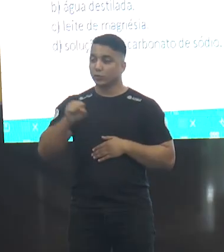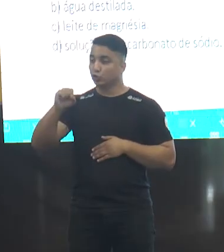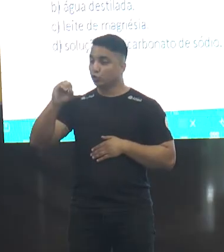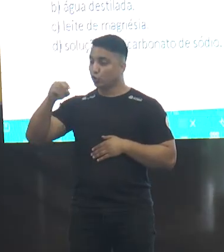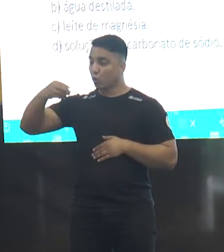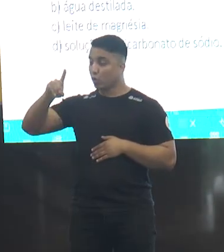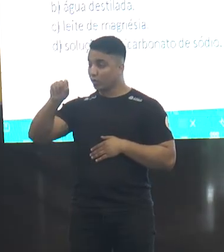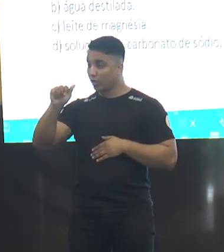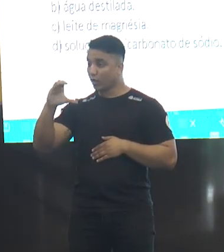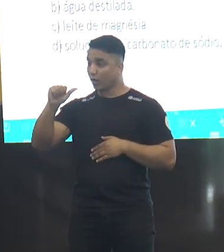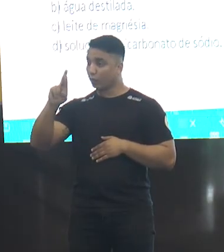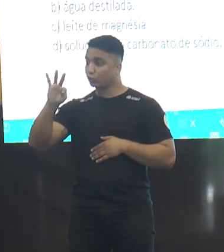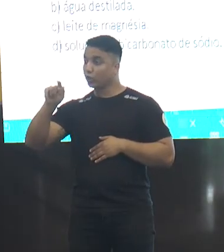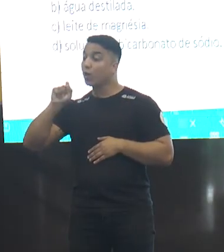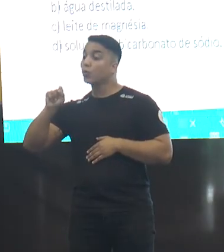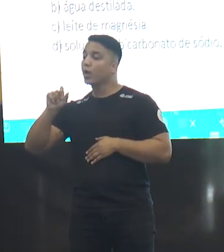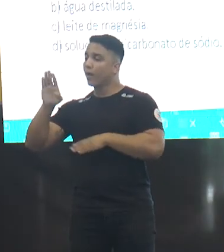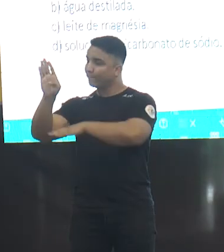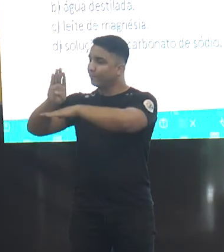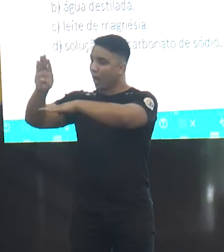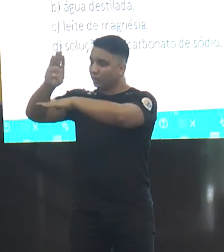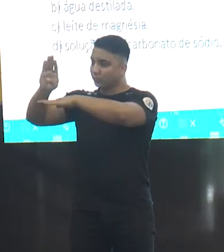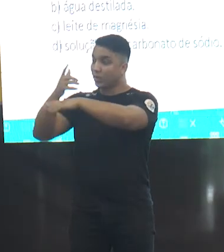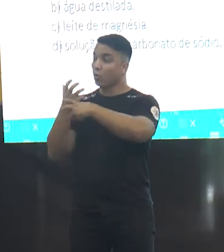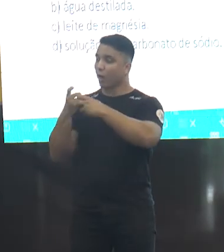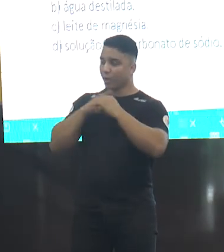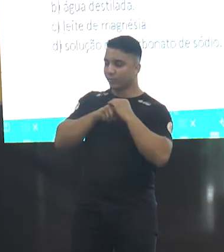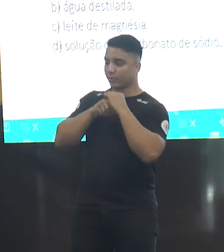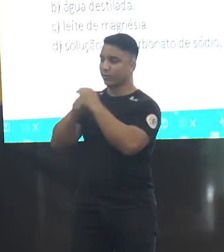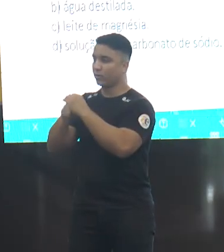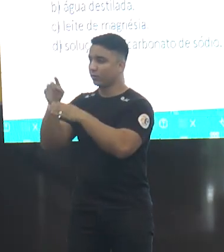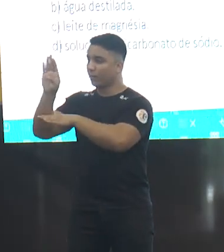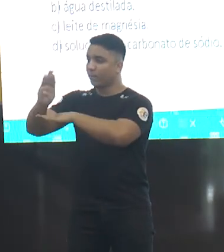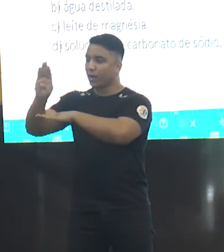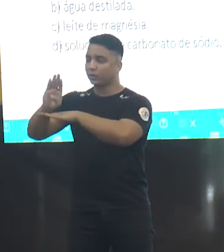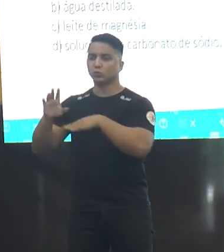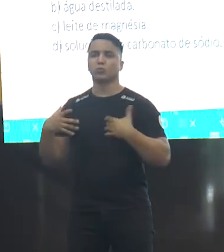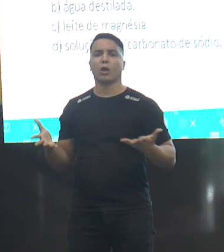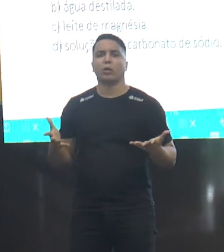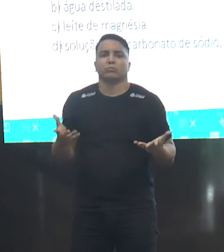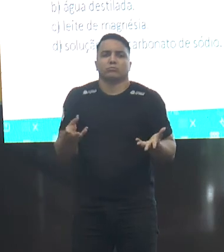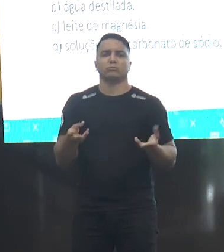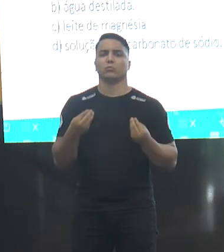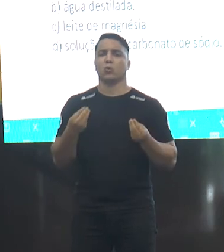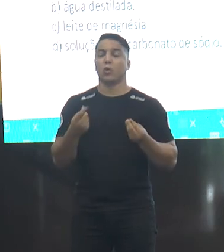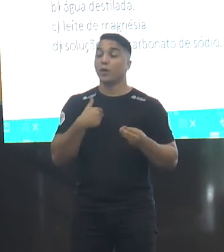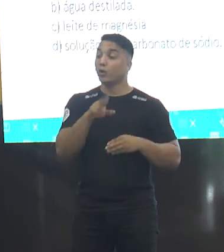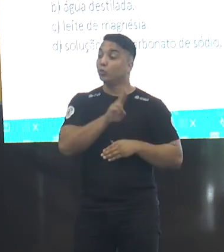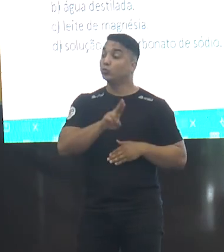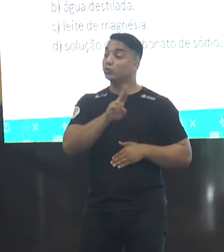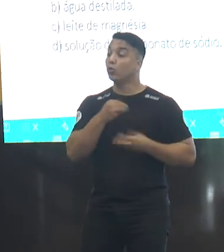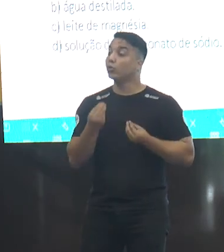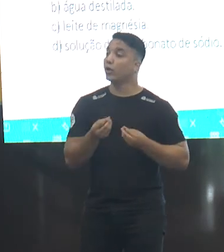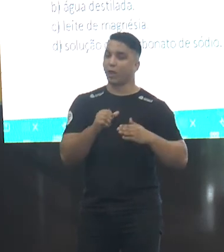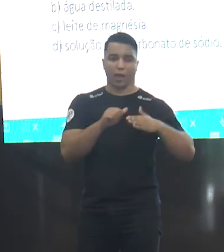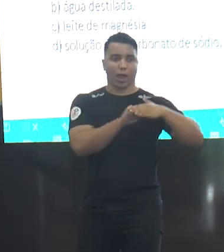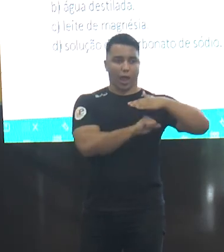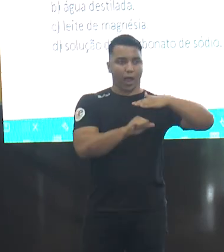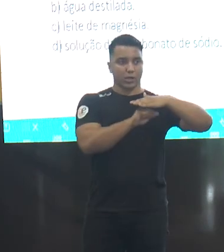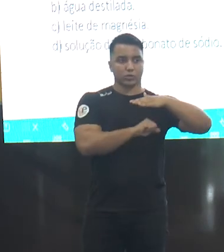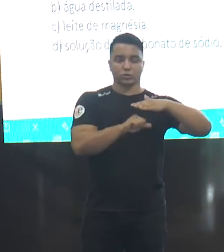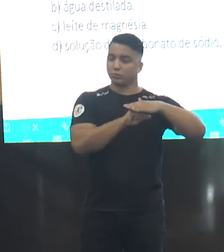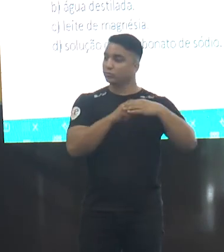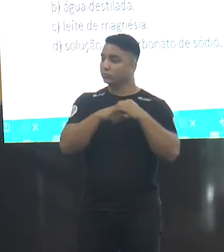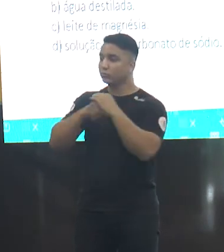soda cáustica, que é uma base, e eu quero neutralizar uma base, a melhor maneira é se eu usar um.